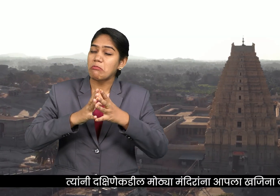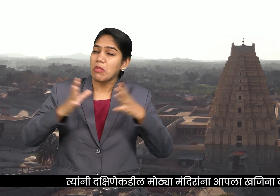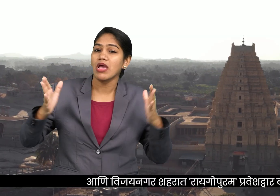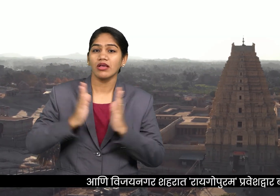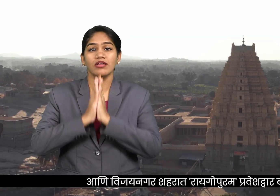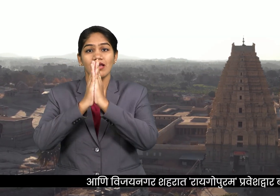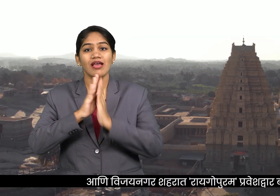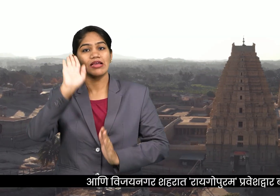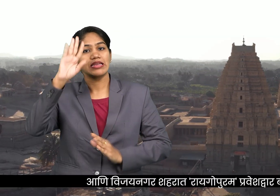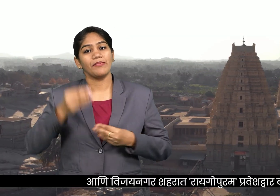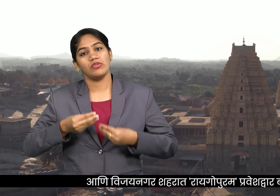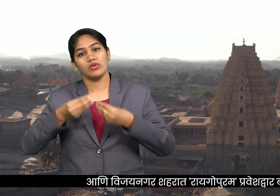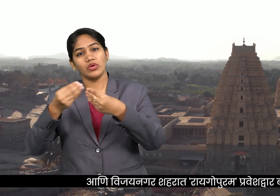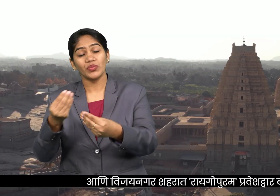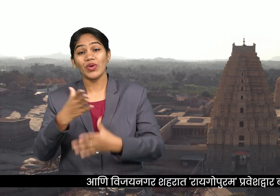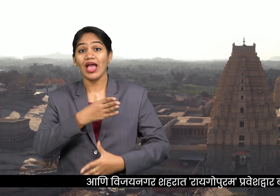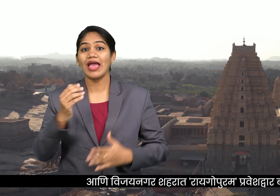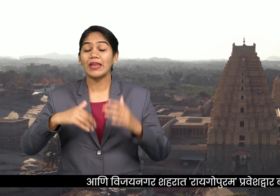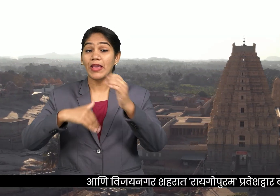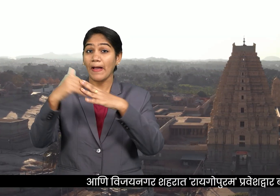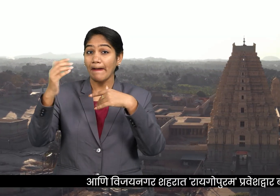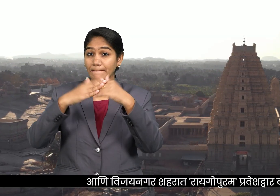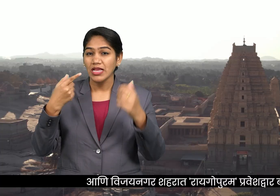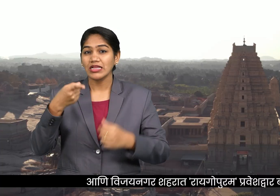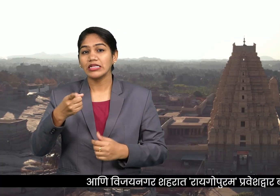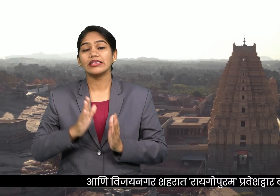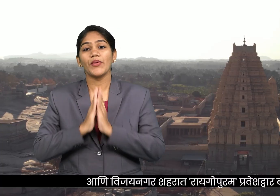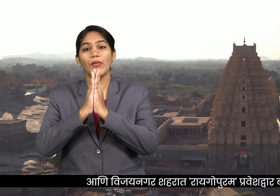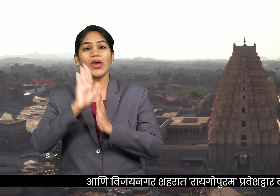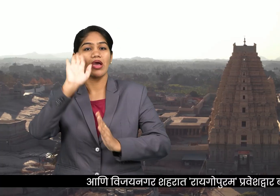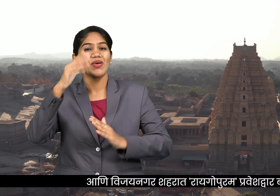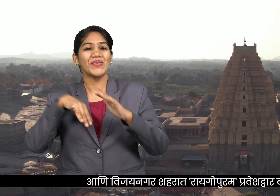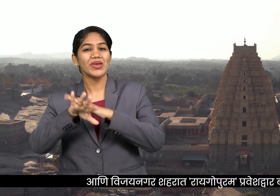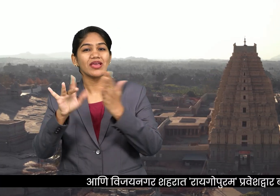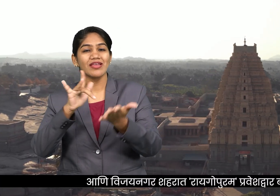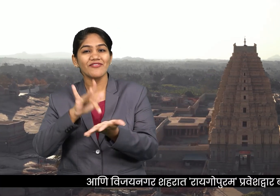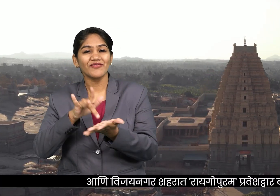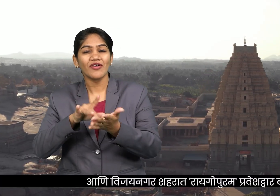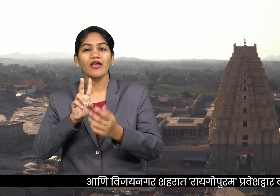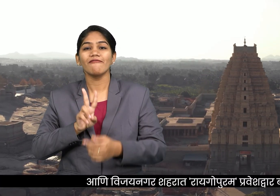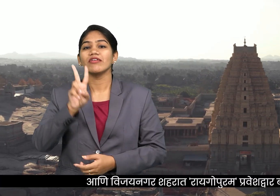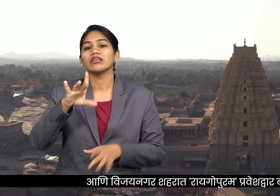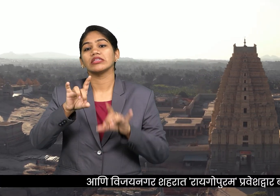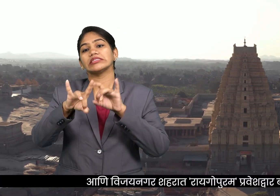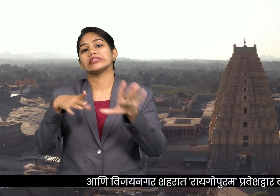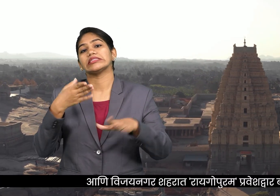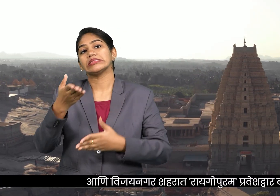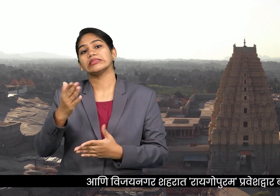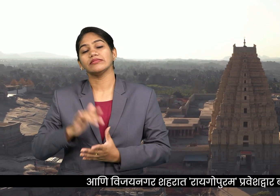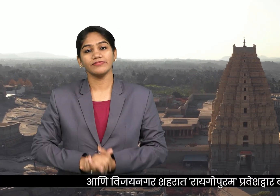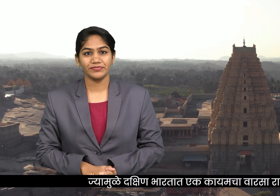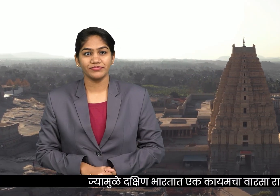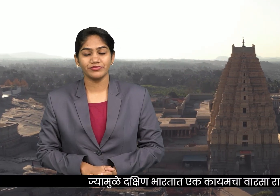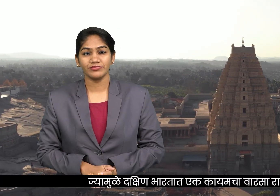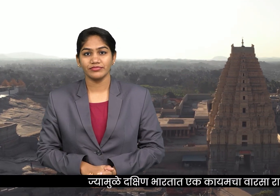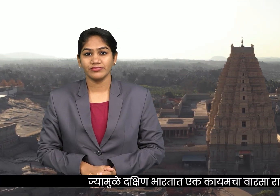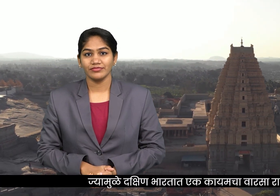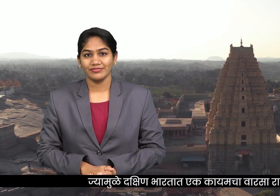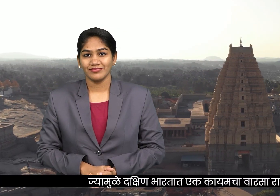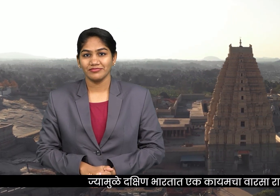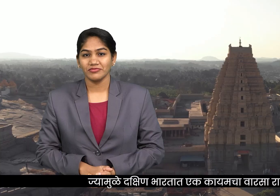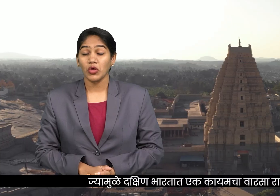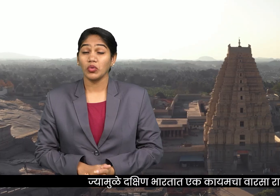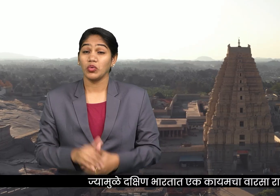वाटून दिला आणि विजयनगर शहरात रायगोपुरम प्रवेशद्वार बांधले,